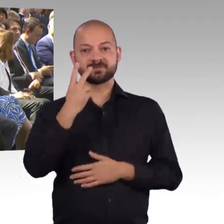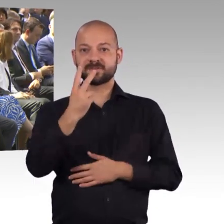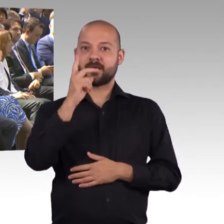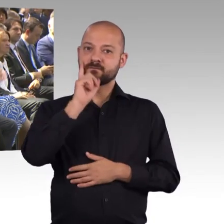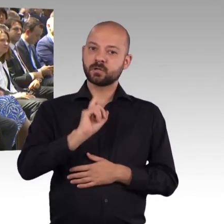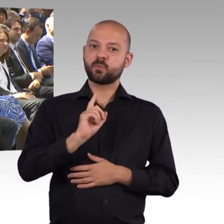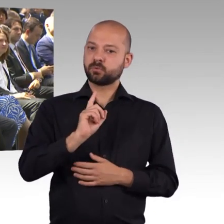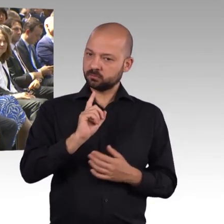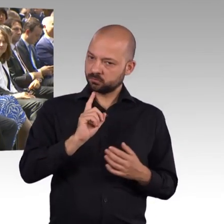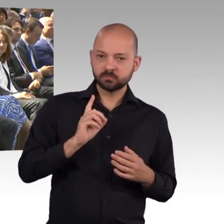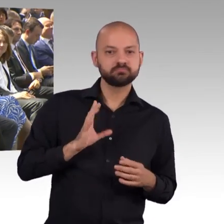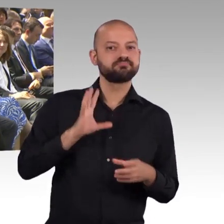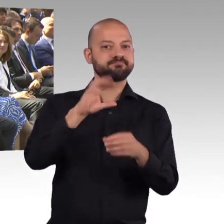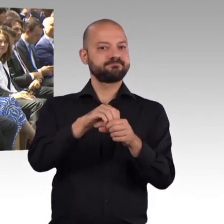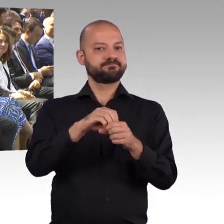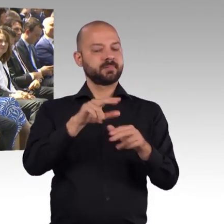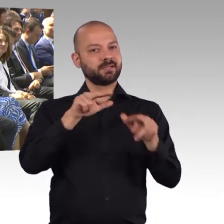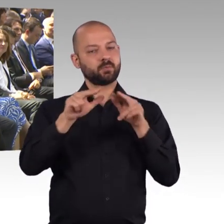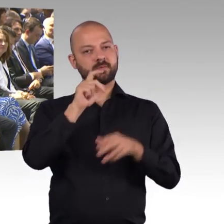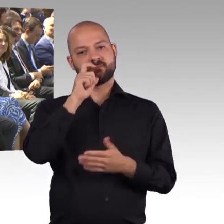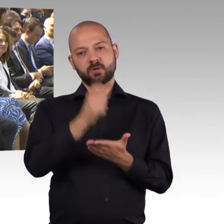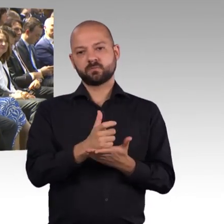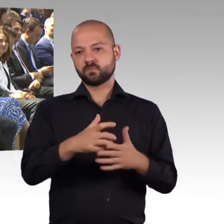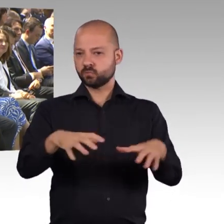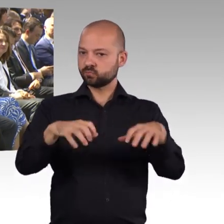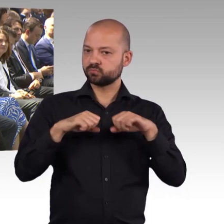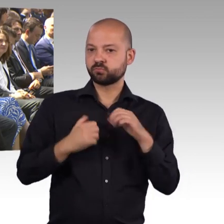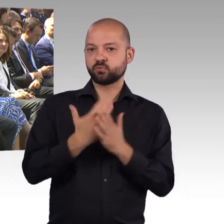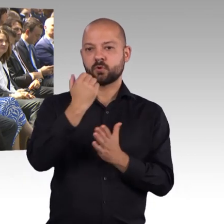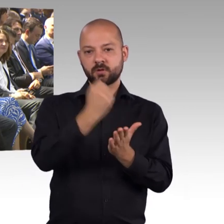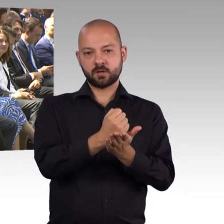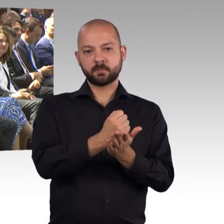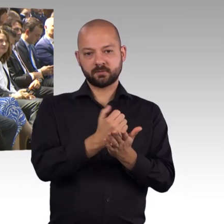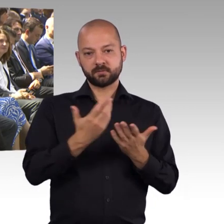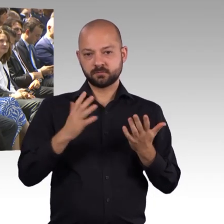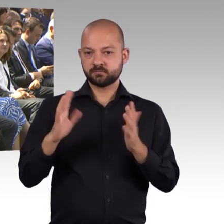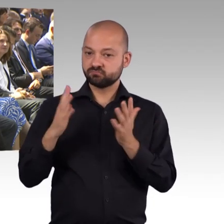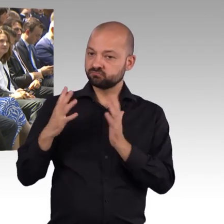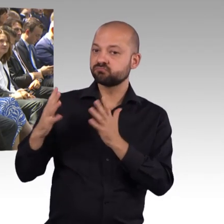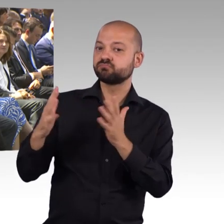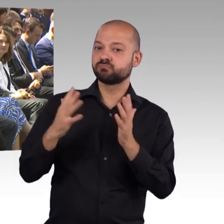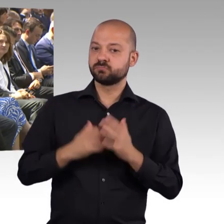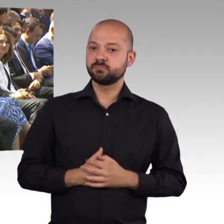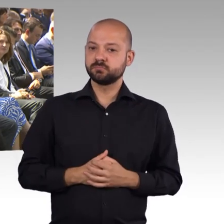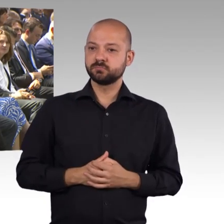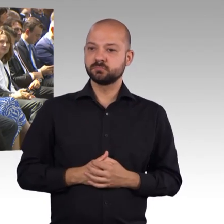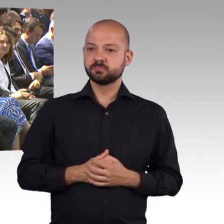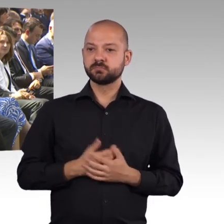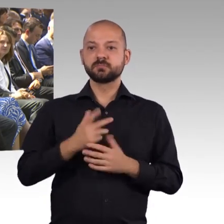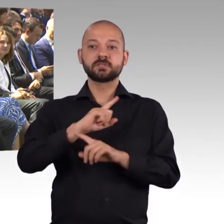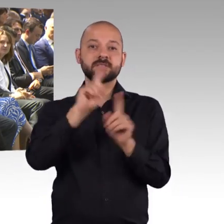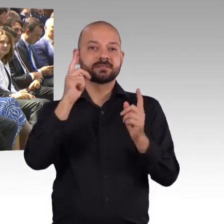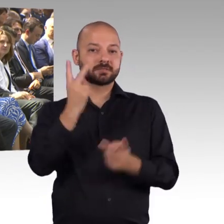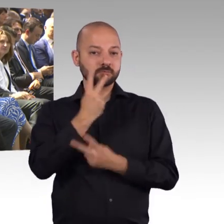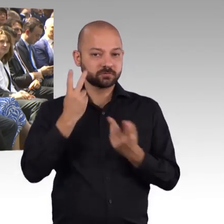möchte insbesondere an dieser Stelle, an erster Stelle Ursula von der Leyen im Namen der CDU-CSU-Bundestagsfraktion sehr herzlich danken für ihr Wirken